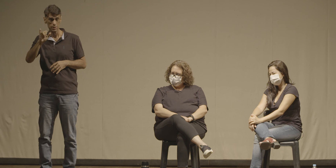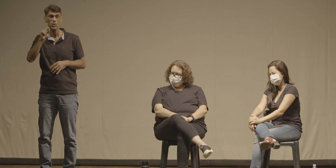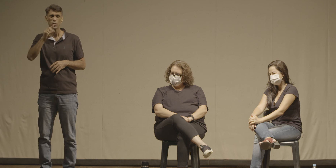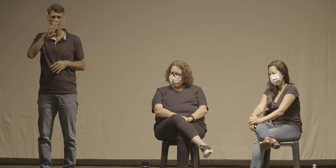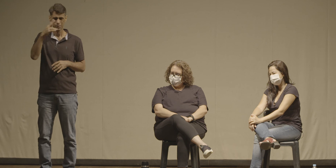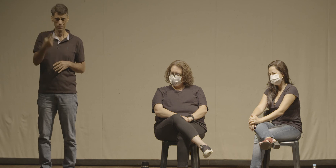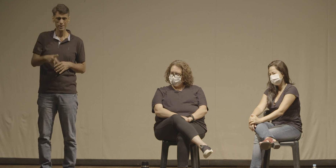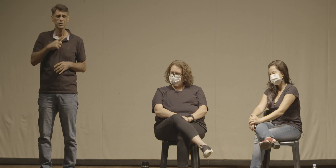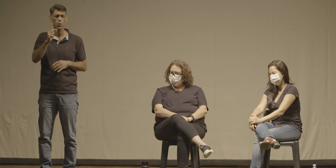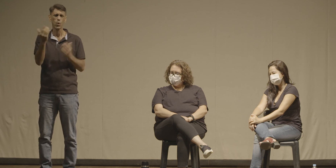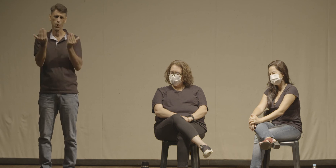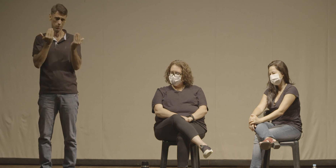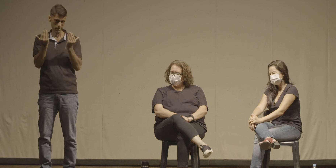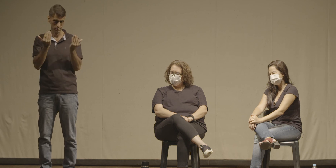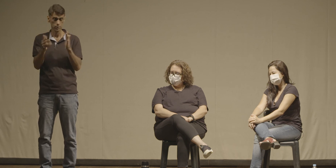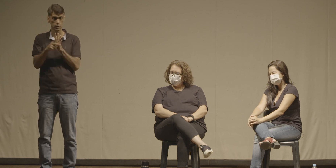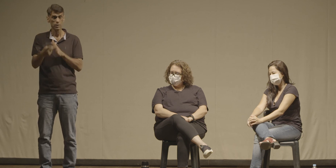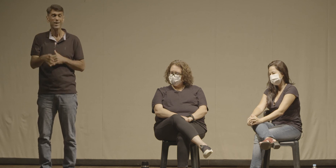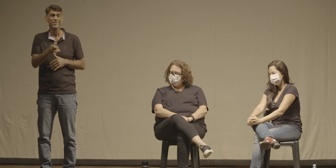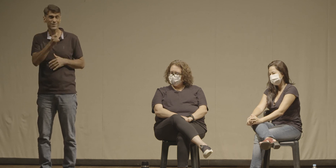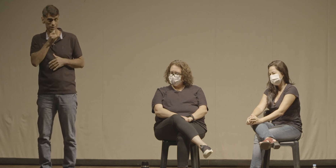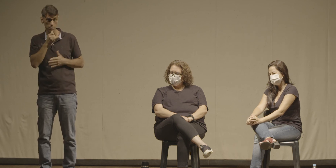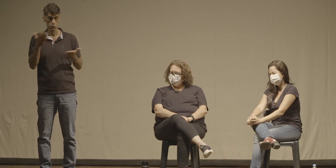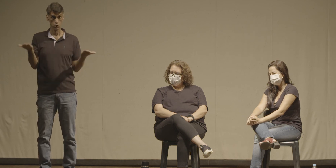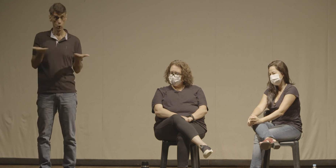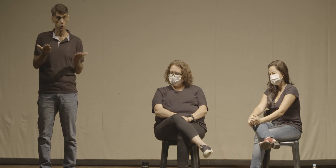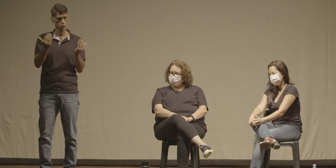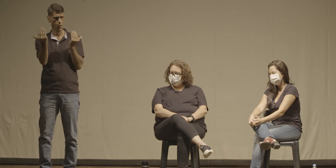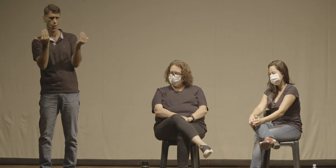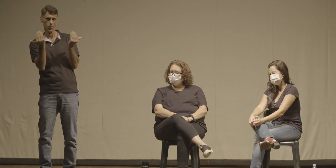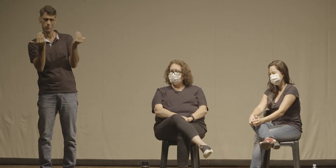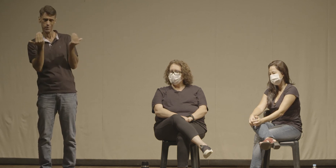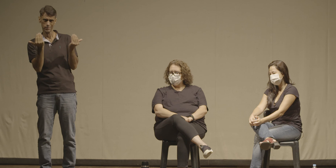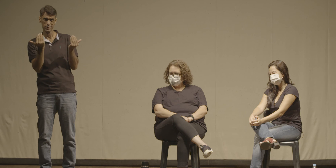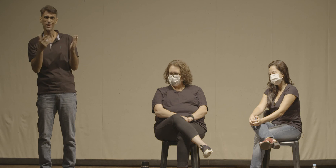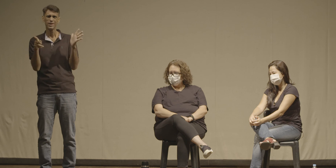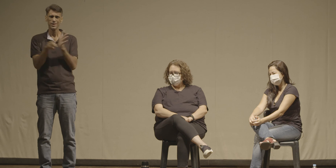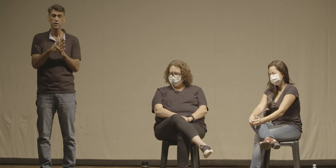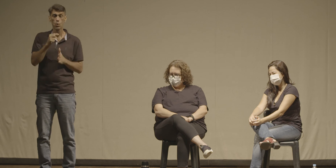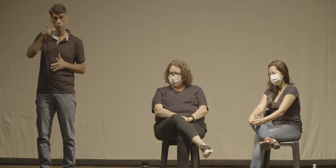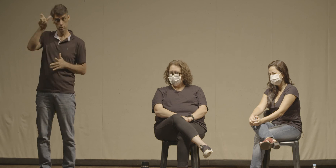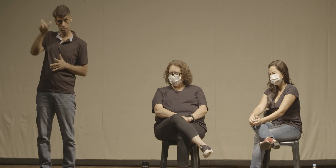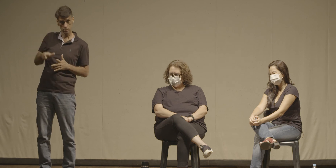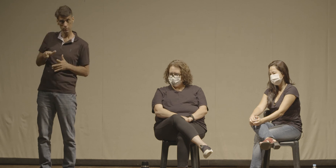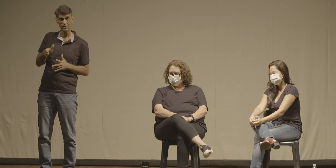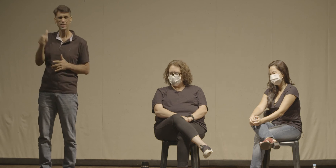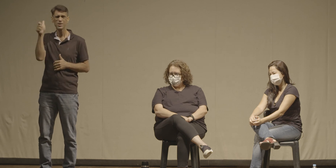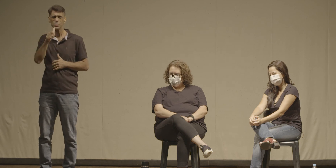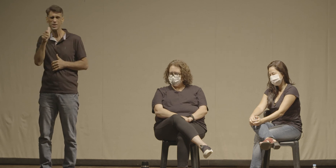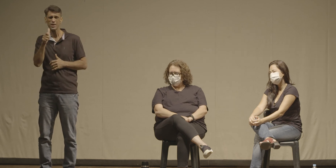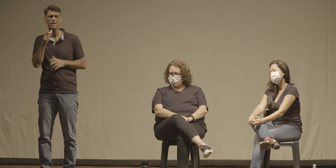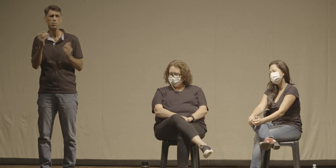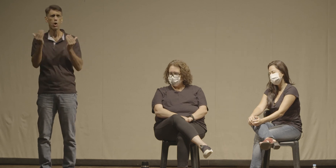brasileiro, a comparação, né? Infelizmente, a gente hoje em dia ainda compara o cargo e a pessoa feminina com uma